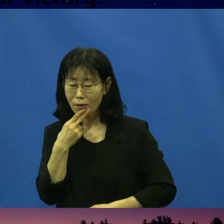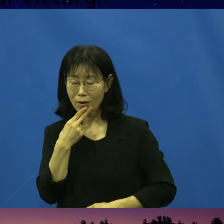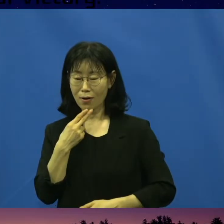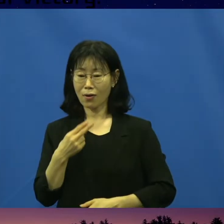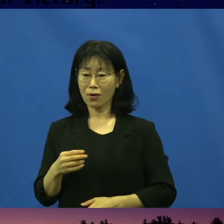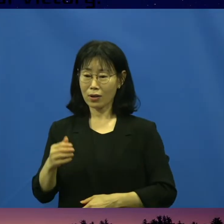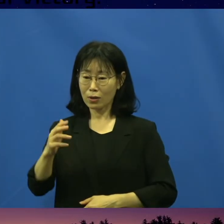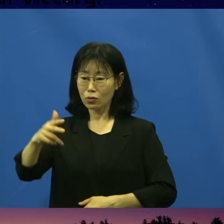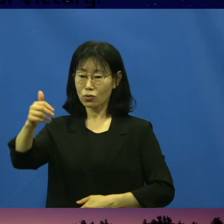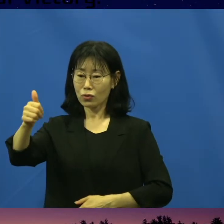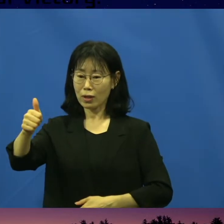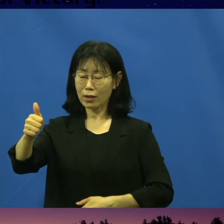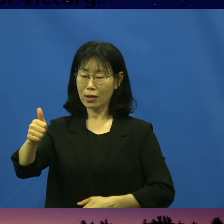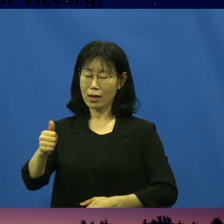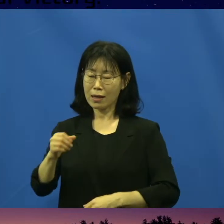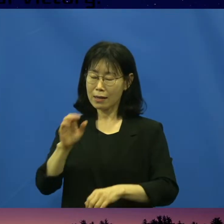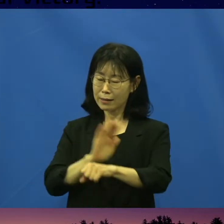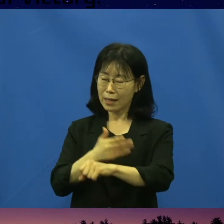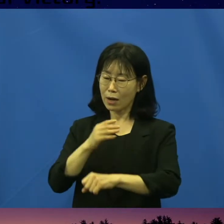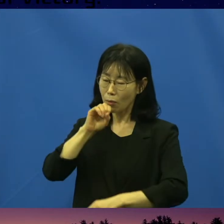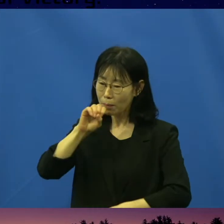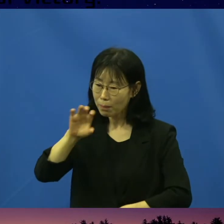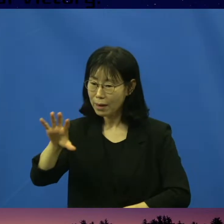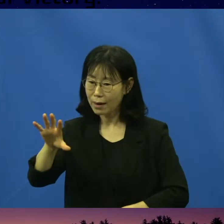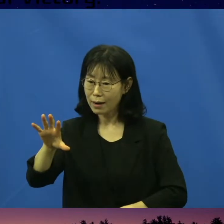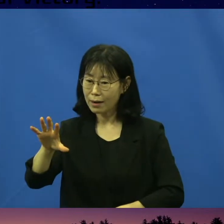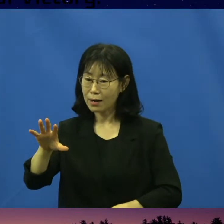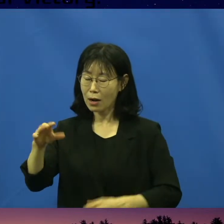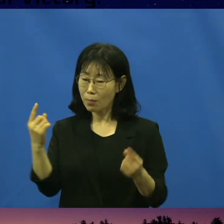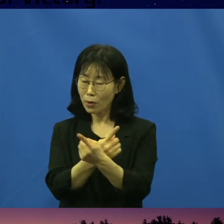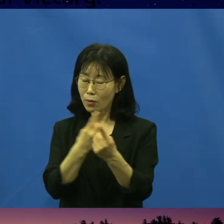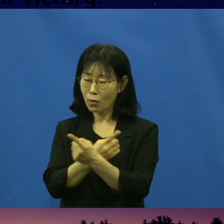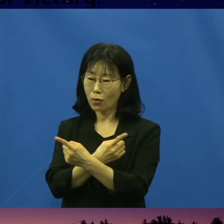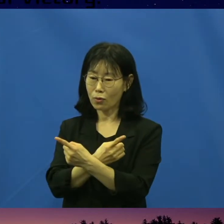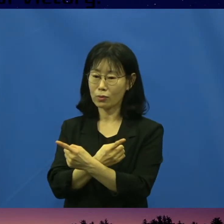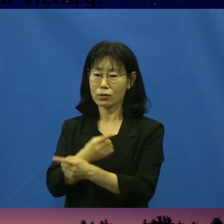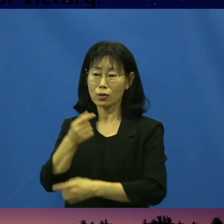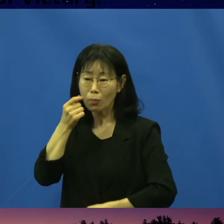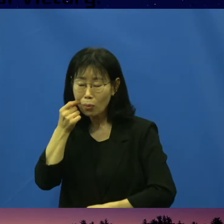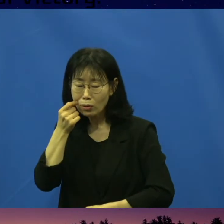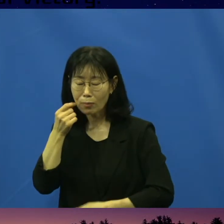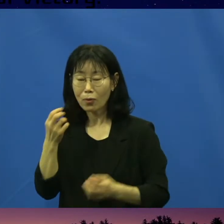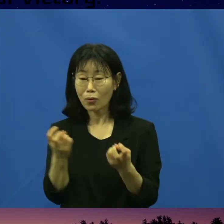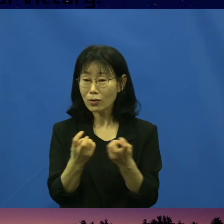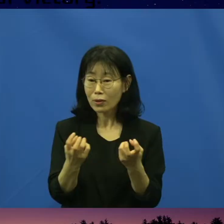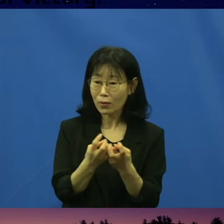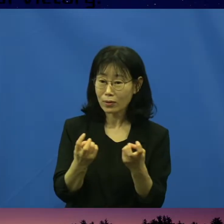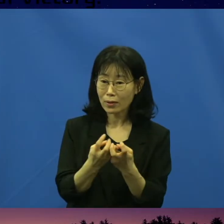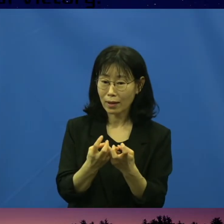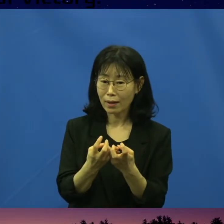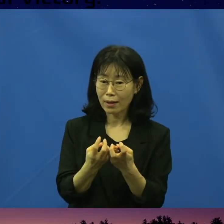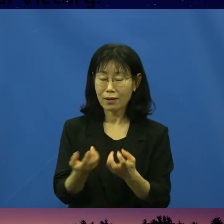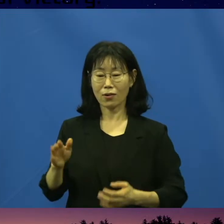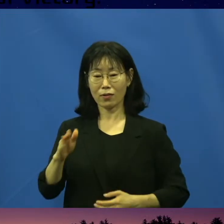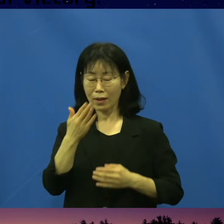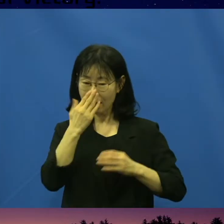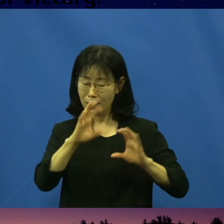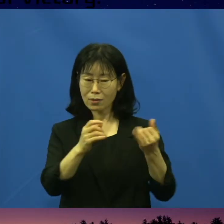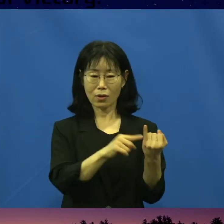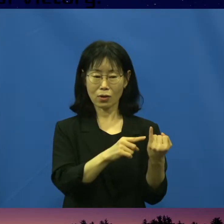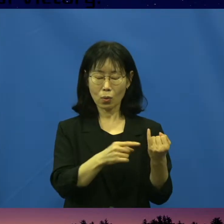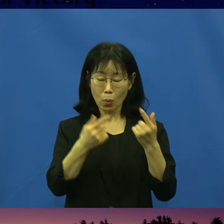날 일이에요. 근데 당당하잖아요, 소녀가. 사마리아에 있는 우리 선지자 그분 만나면 고쳐주십니다.